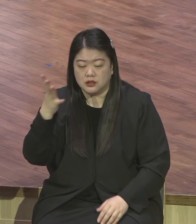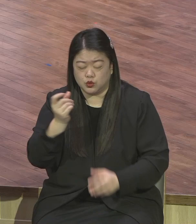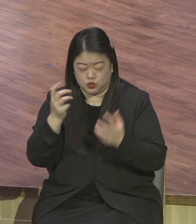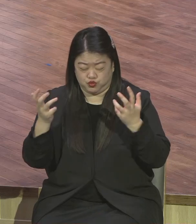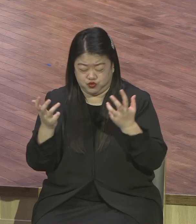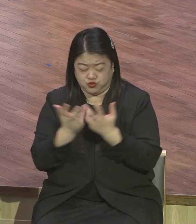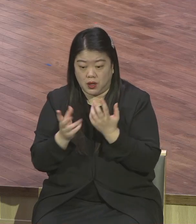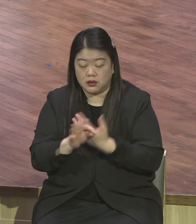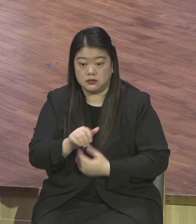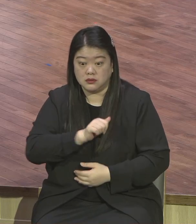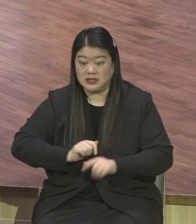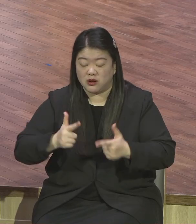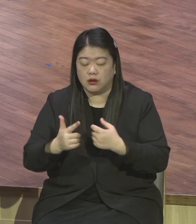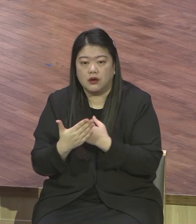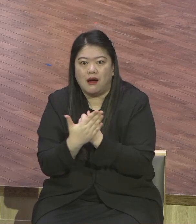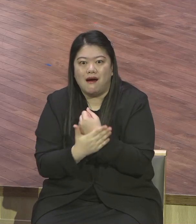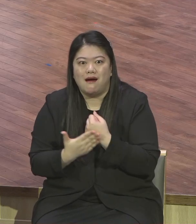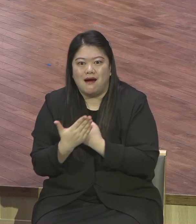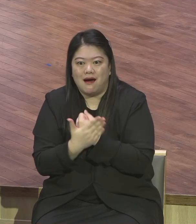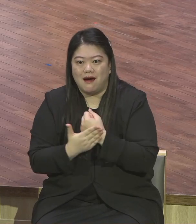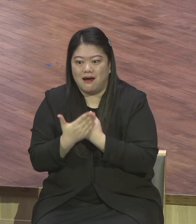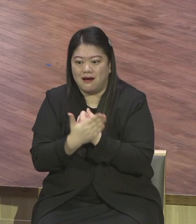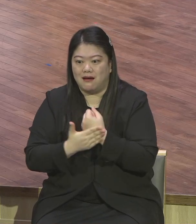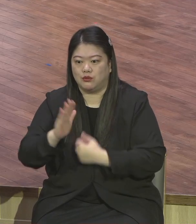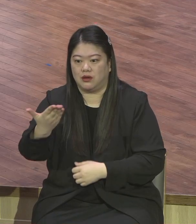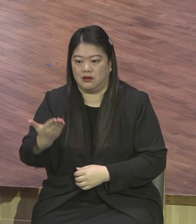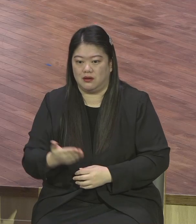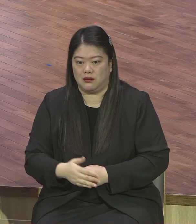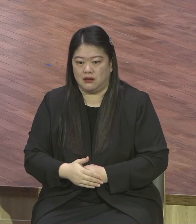구원받은 사람, 거듭난 사람만 가능한 말이에요.